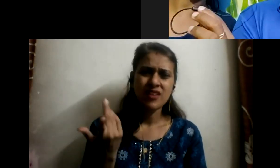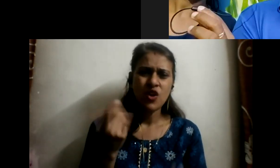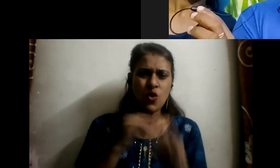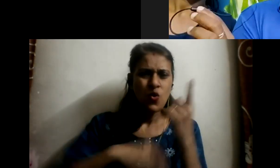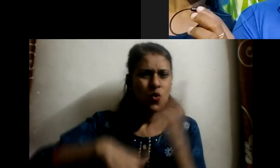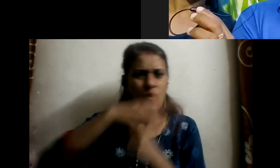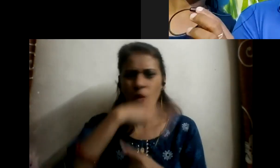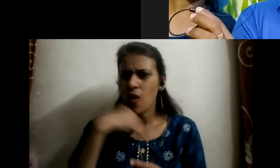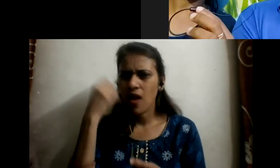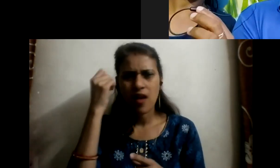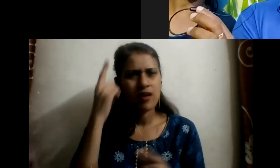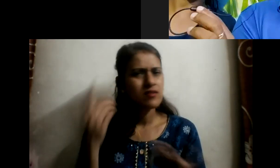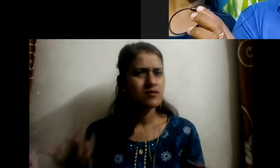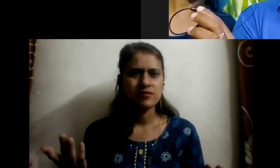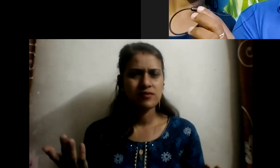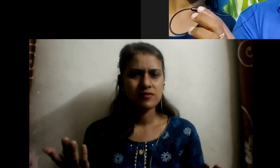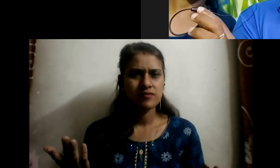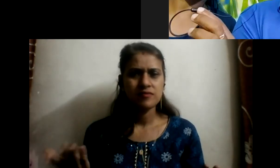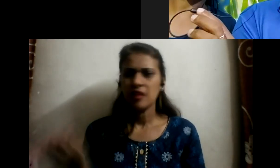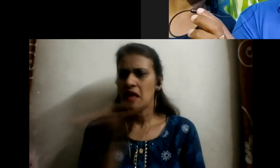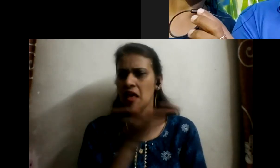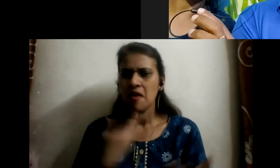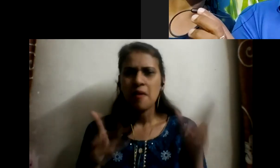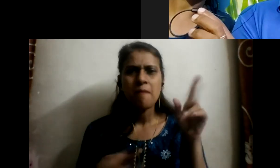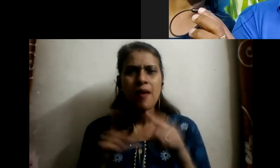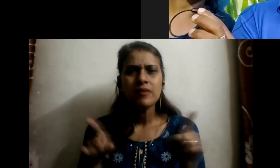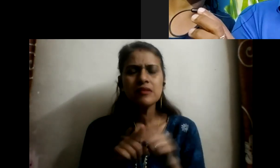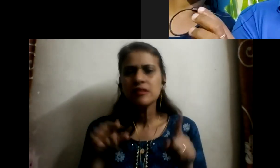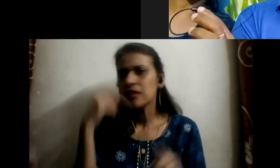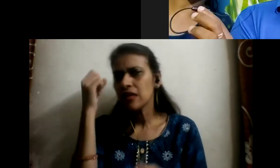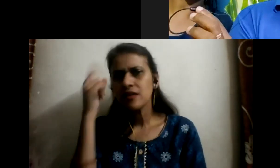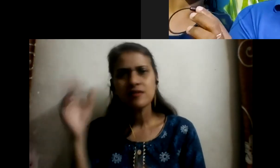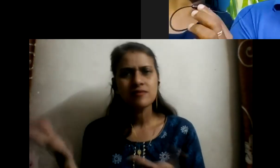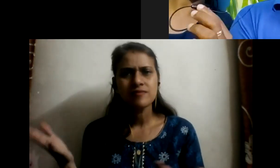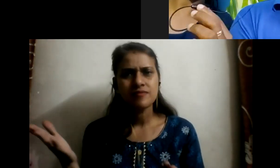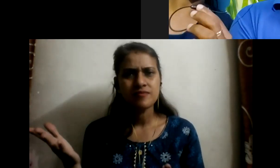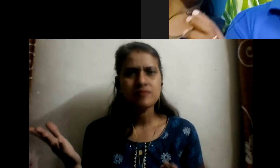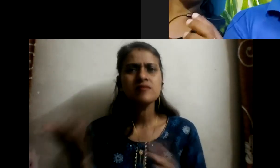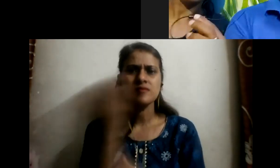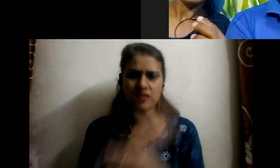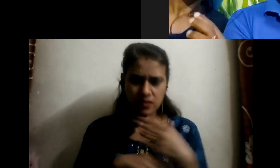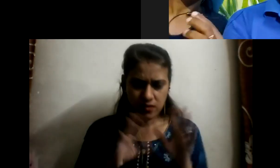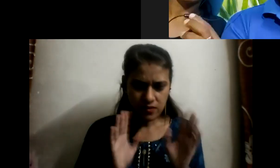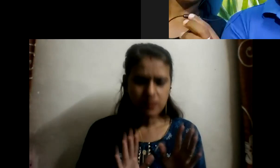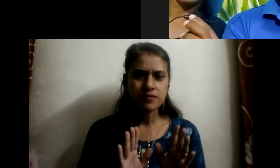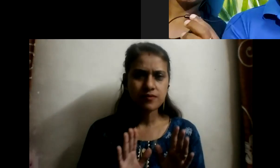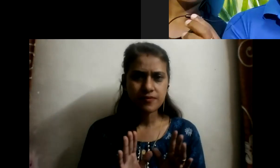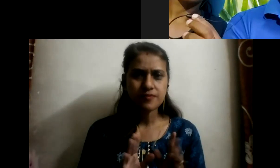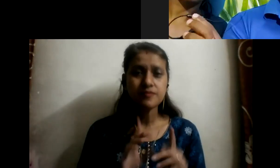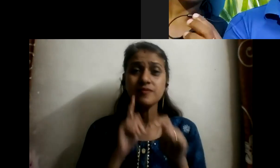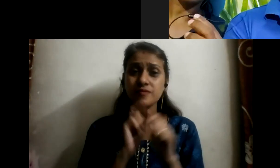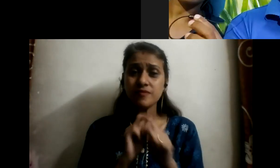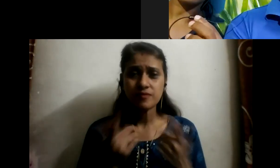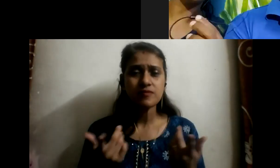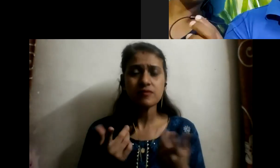भी हम जैसे लोगों को समझते नहीं है, अंडरस्टैंड नहीं करते हैं।